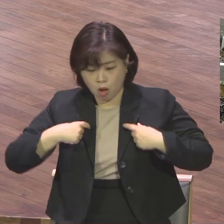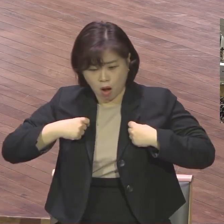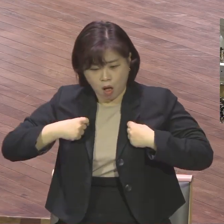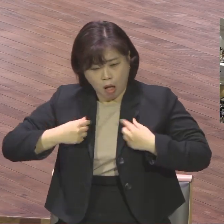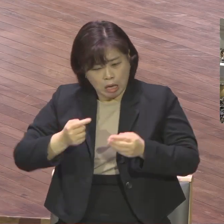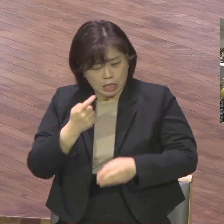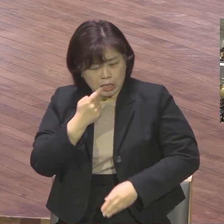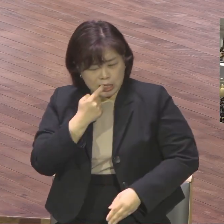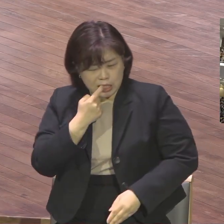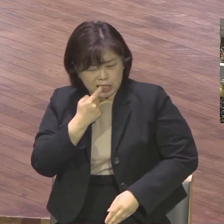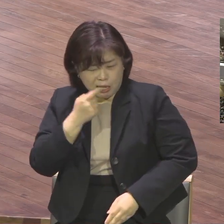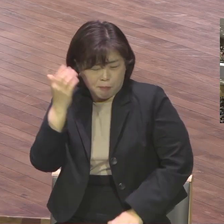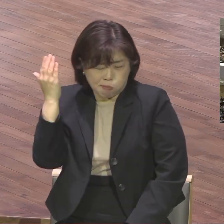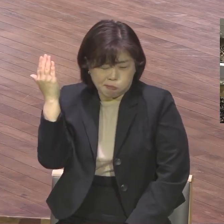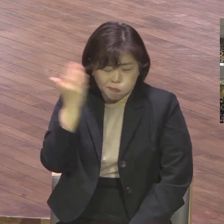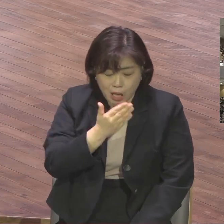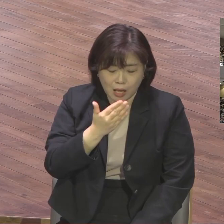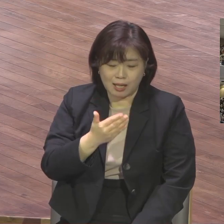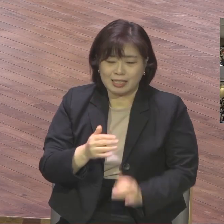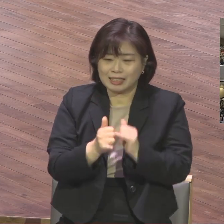매우 희어졌더라.